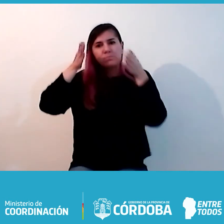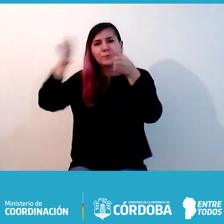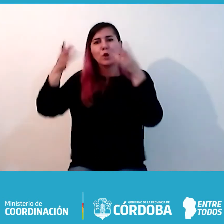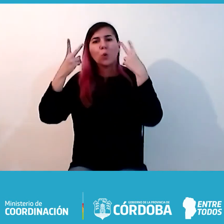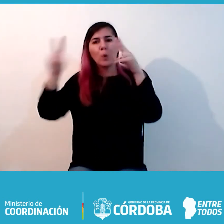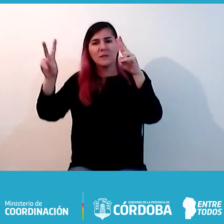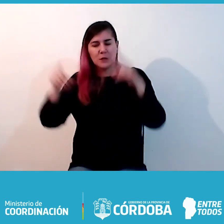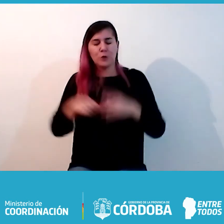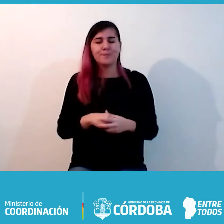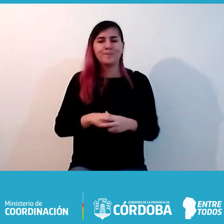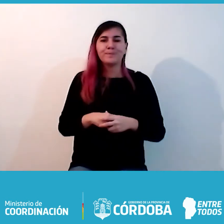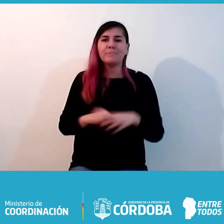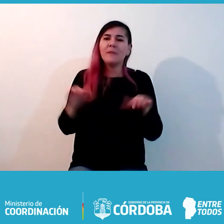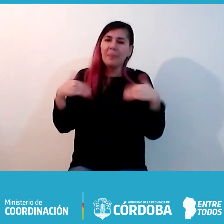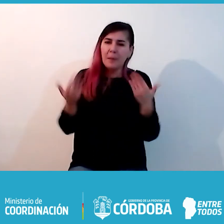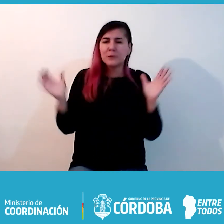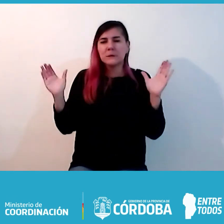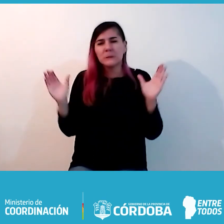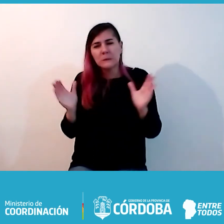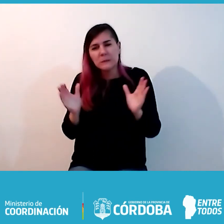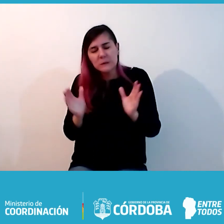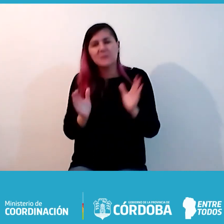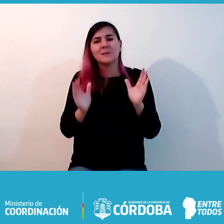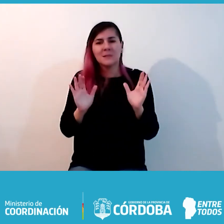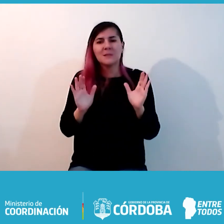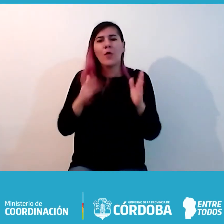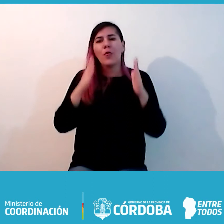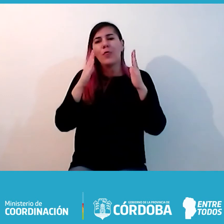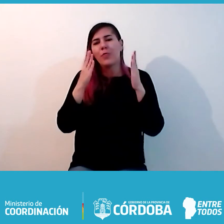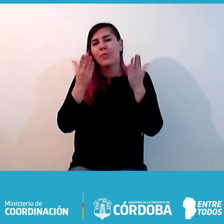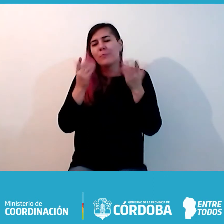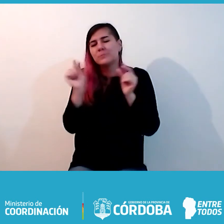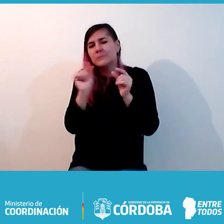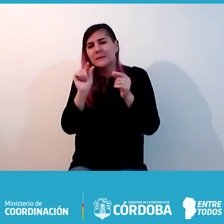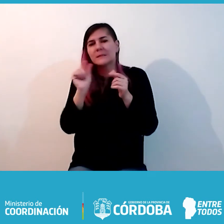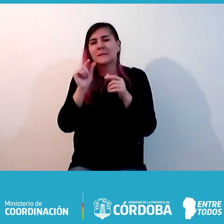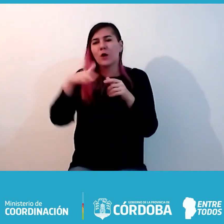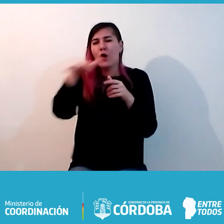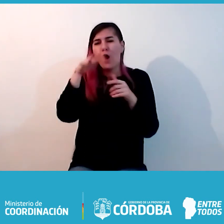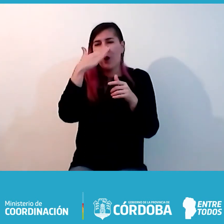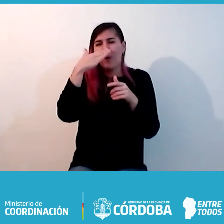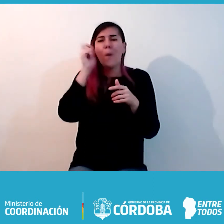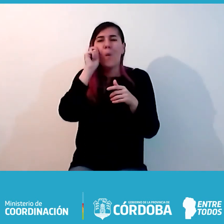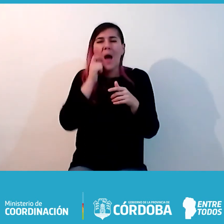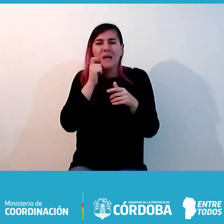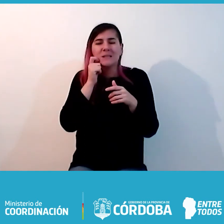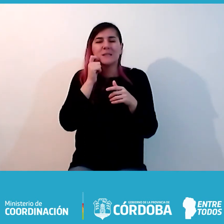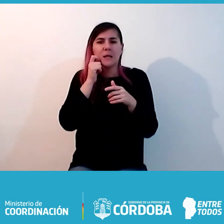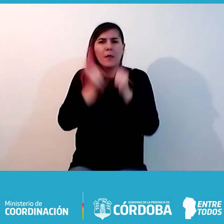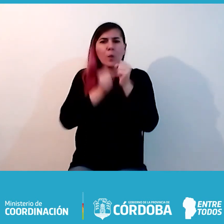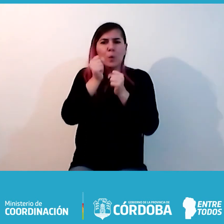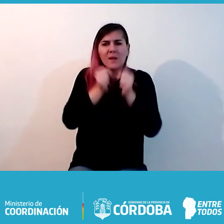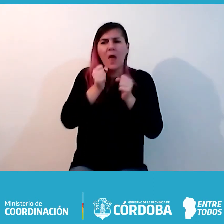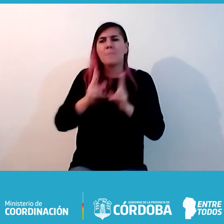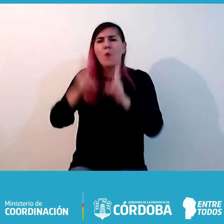turista. Luego merma esta calidad para resultar de carácter dormitorios de la ciudad de Córdoba. Actualmente el valle se transforma hacia un polo industrial e